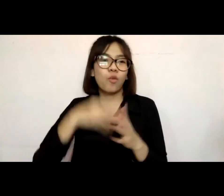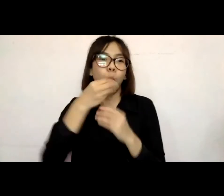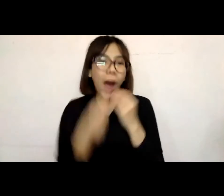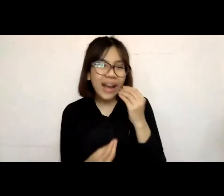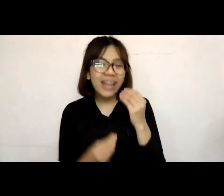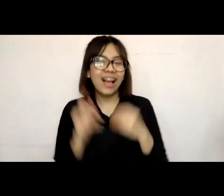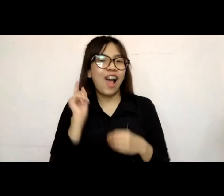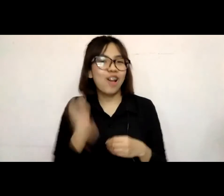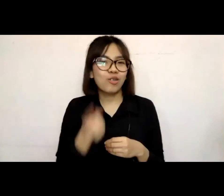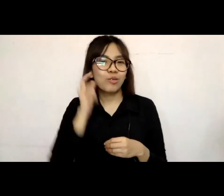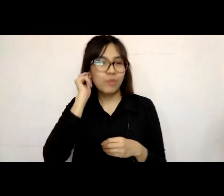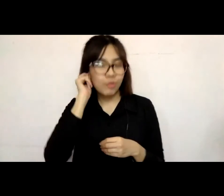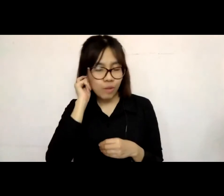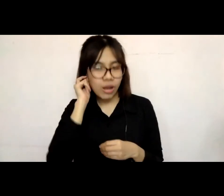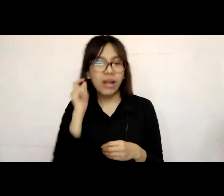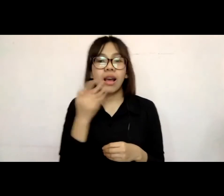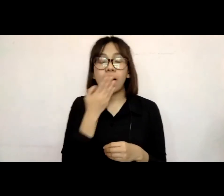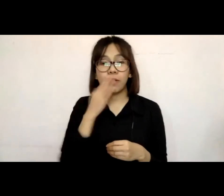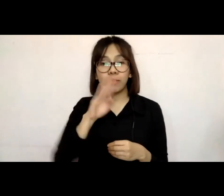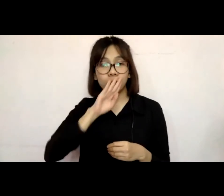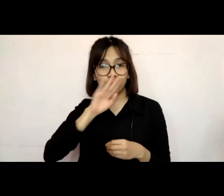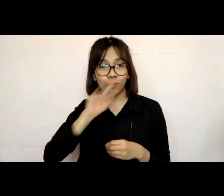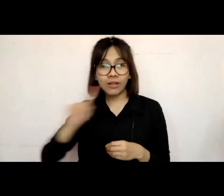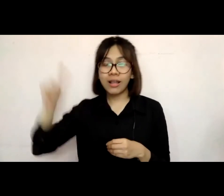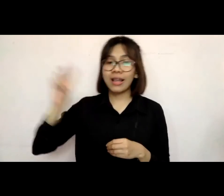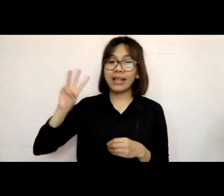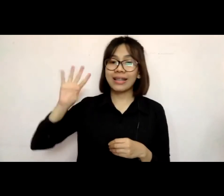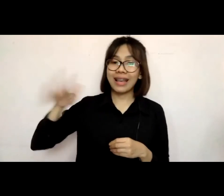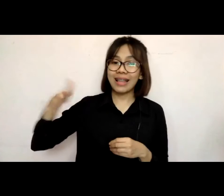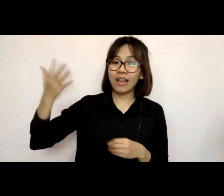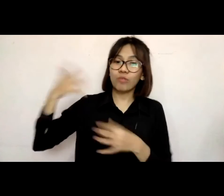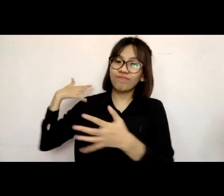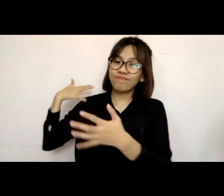dilakukan. Ya, salah satu contoh misalkan pelayanan